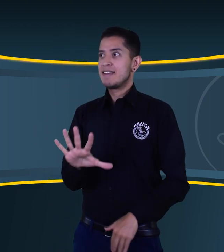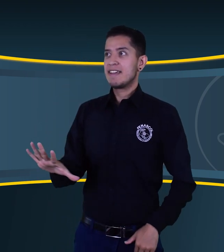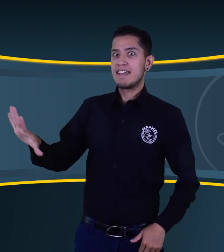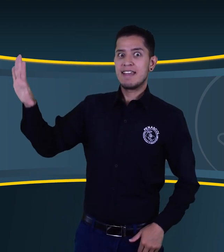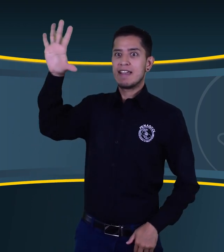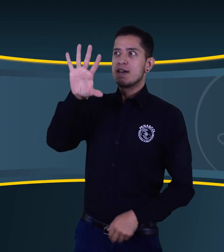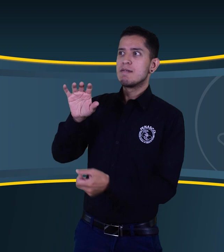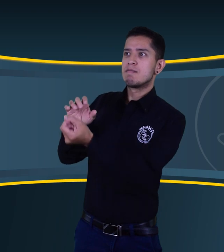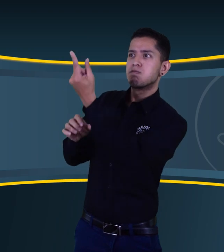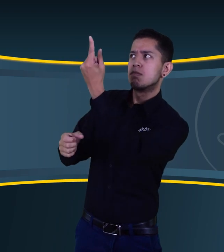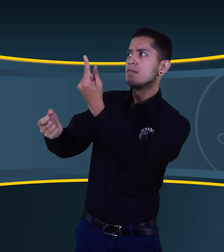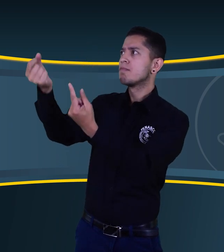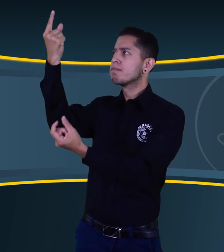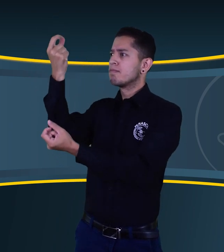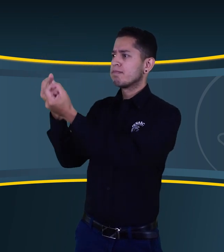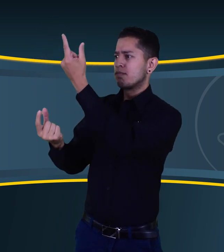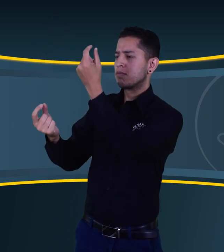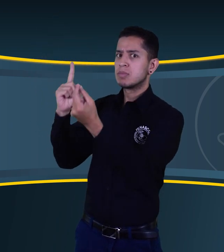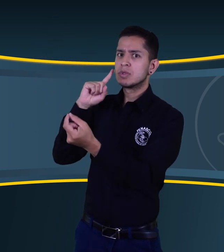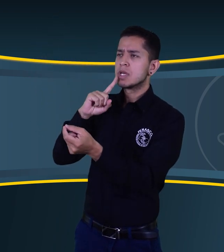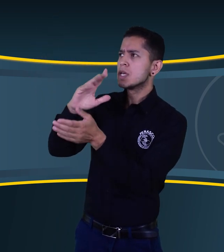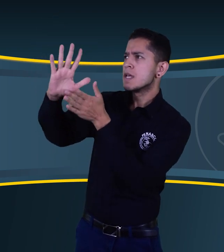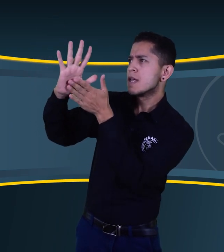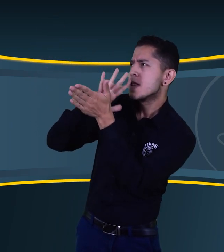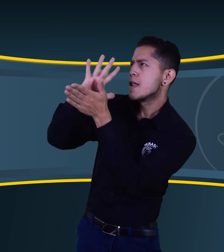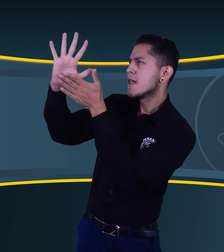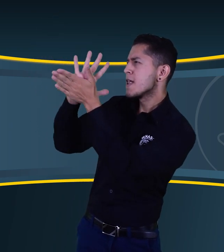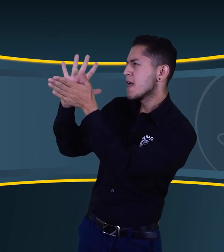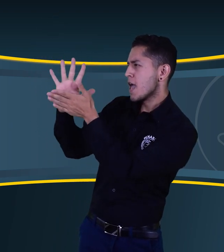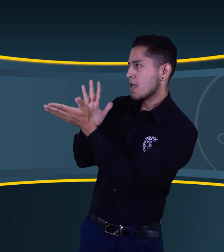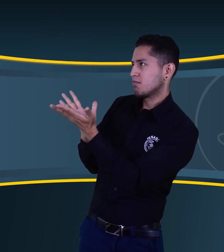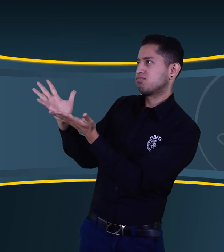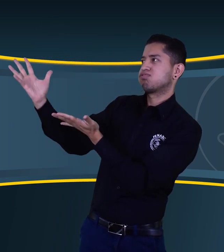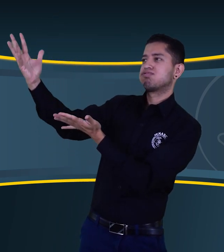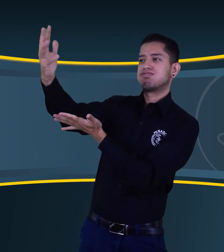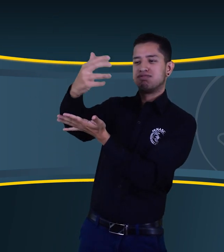el informativo de los sucesos más importantes de la comunidad sorda de Colombia